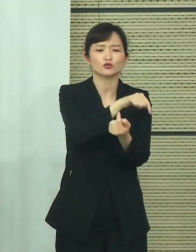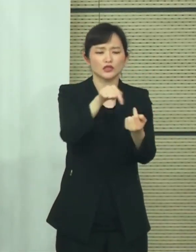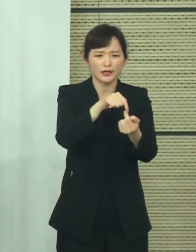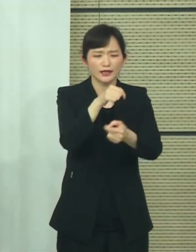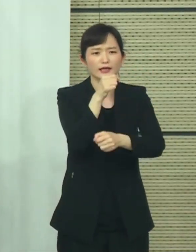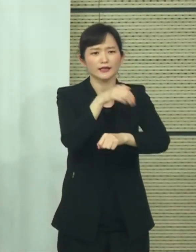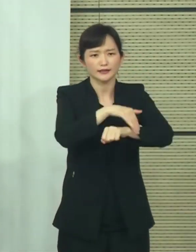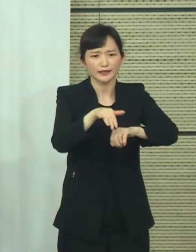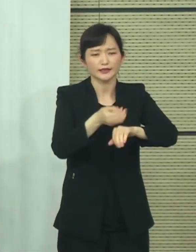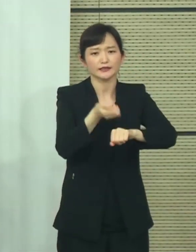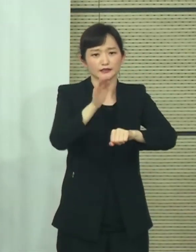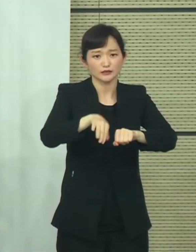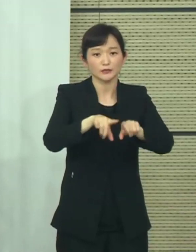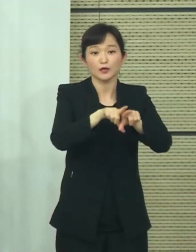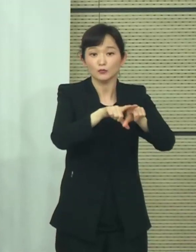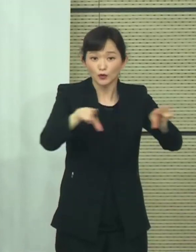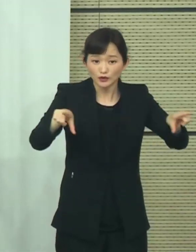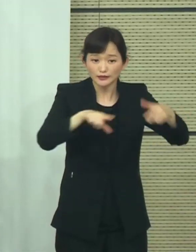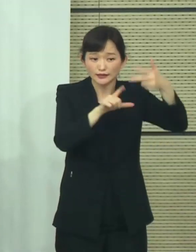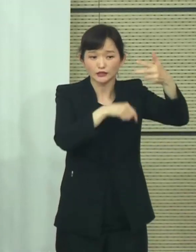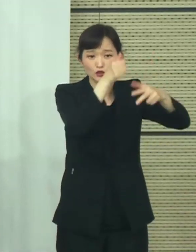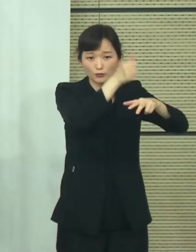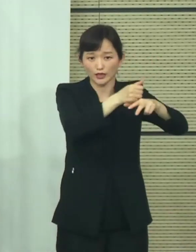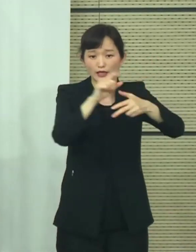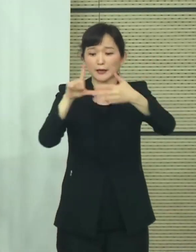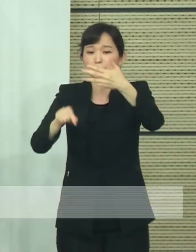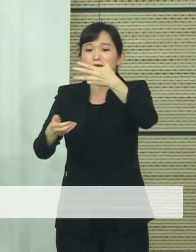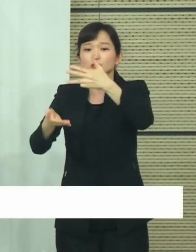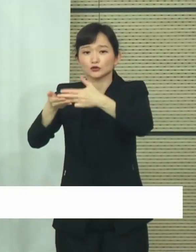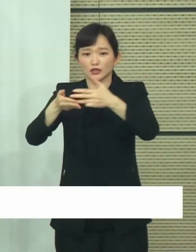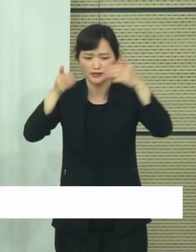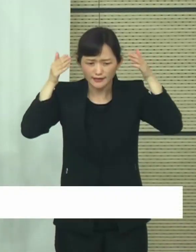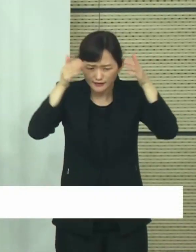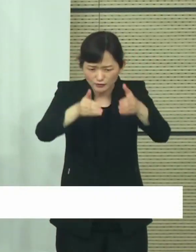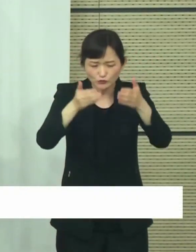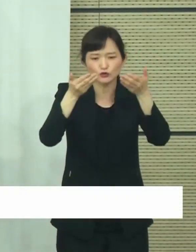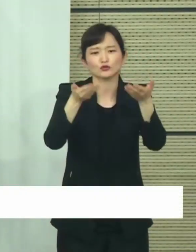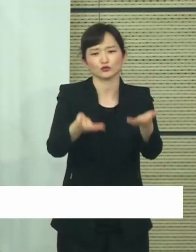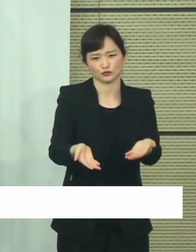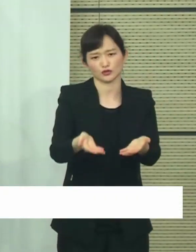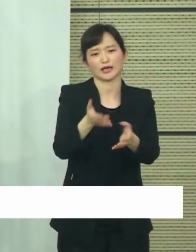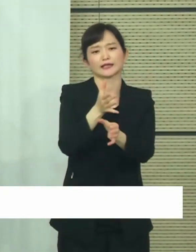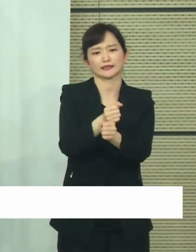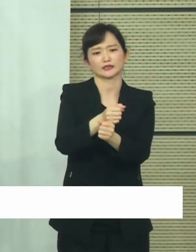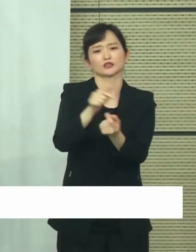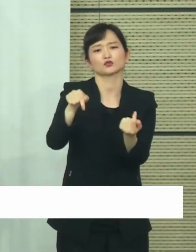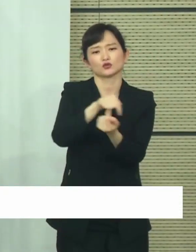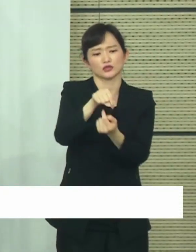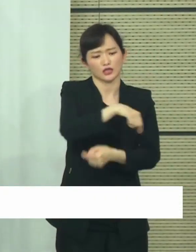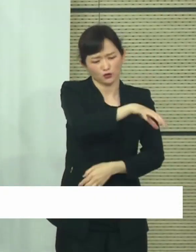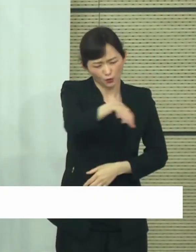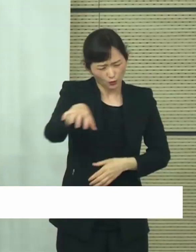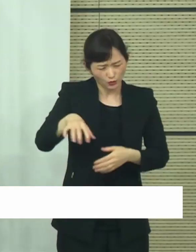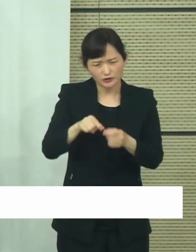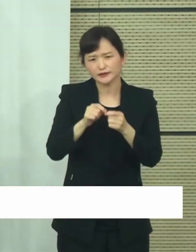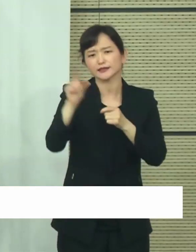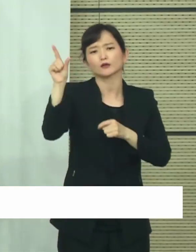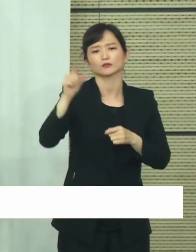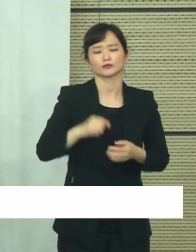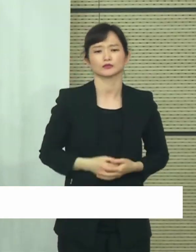통상적으로 7월 말에서 8월 초에 집중 휴가기간을 운영하는 고치 많습니다